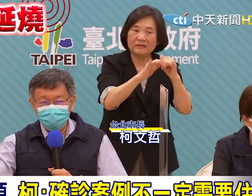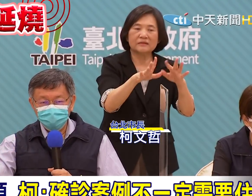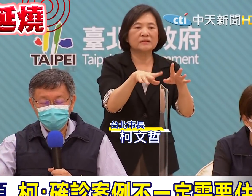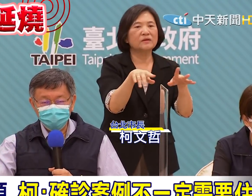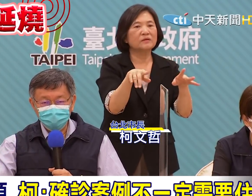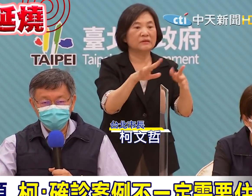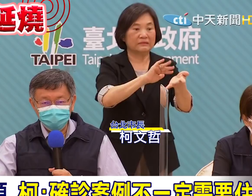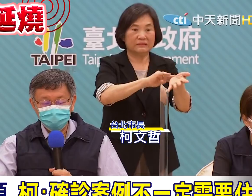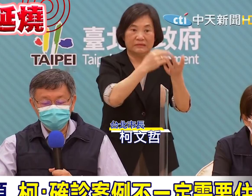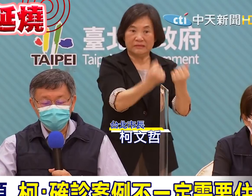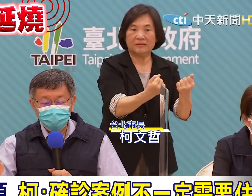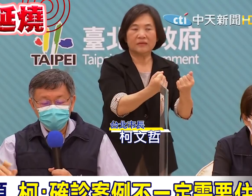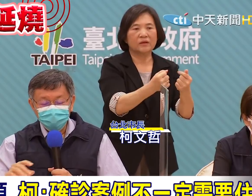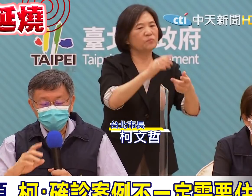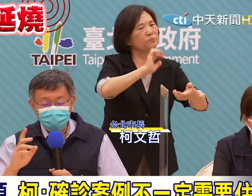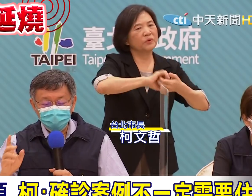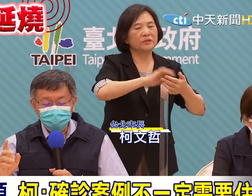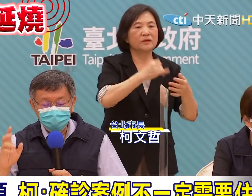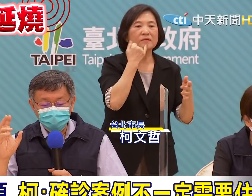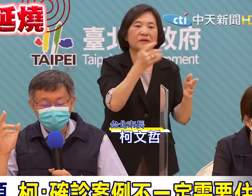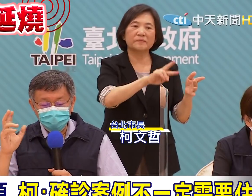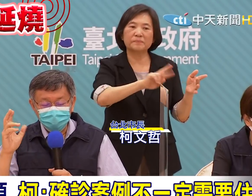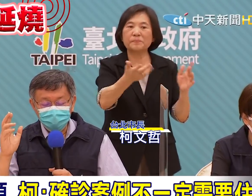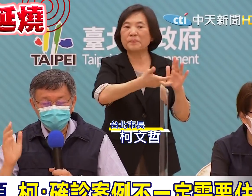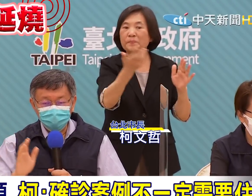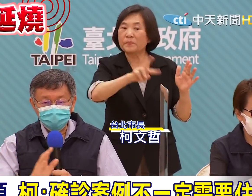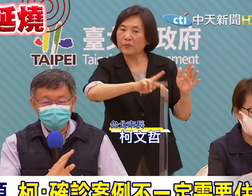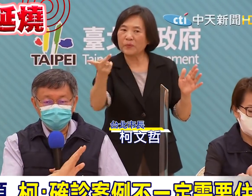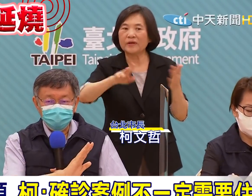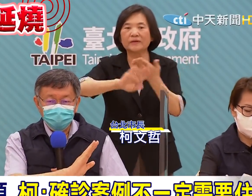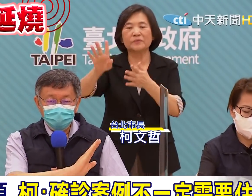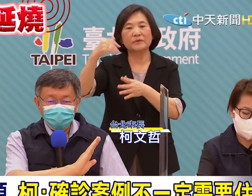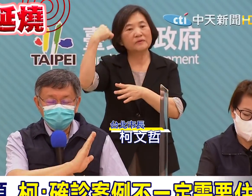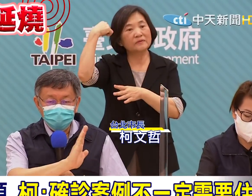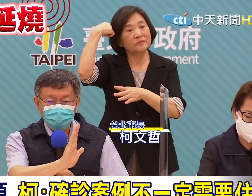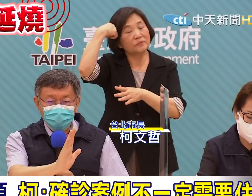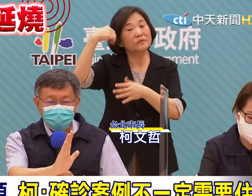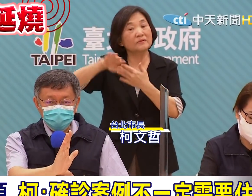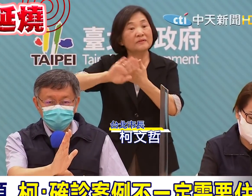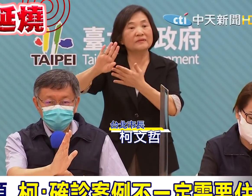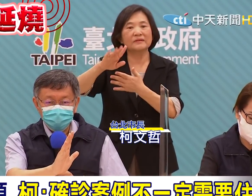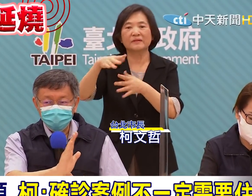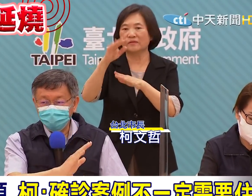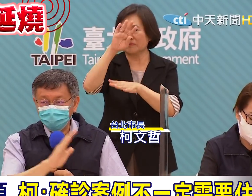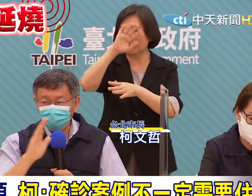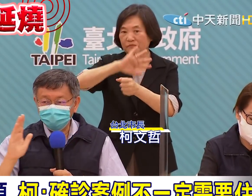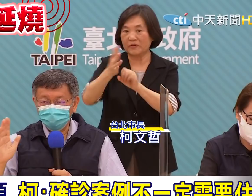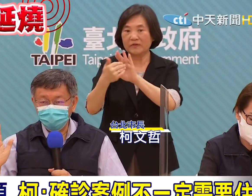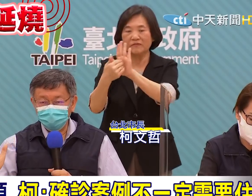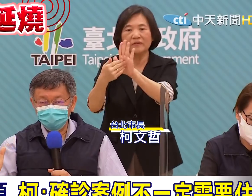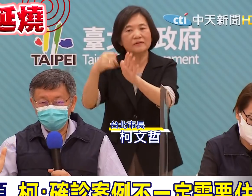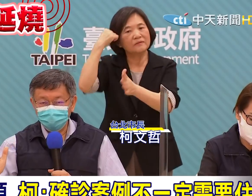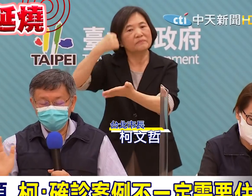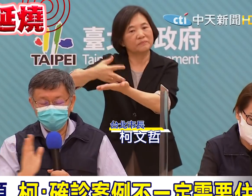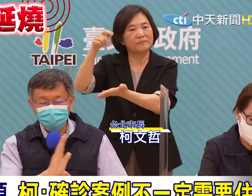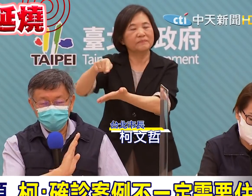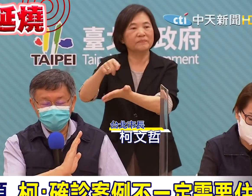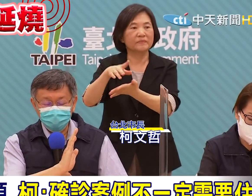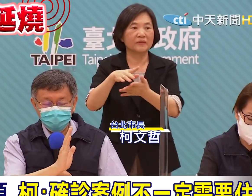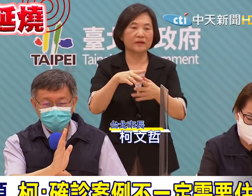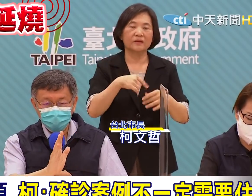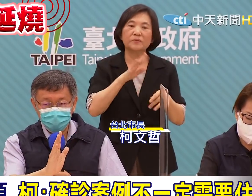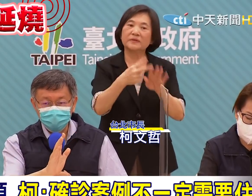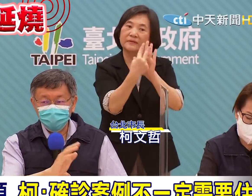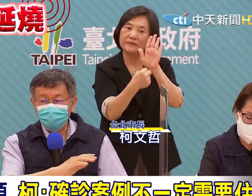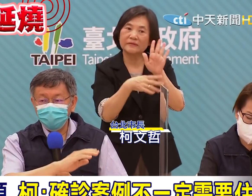到防疫旅馆去。所以我们必须有个新的策略，就是说确诊的案例不一定要住医院，也许在一个